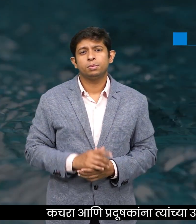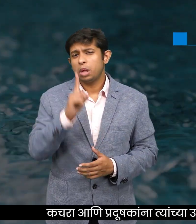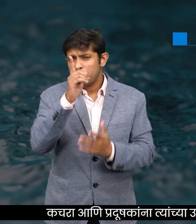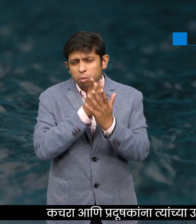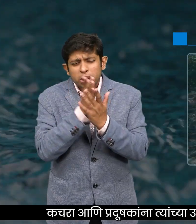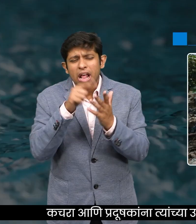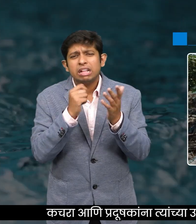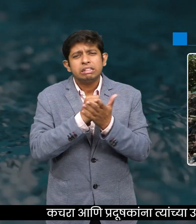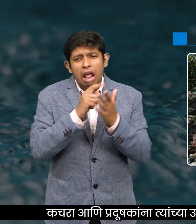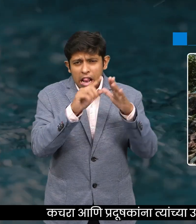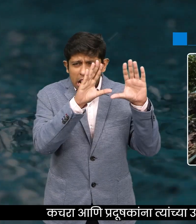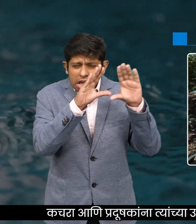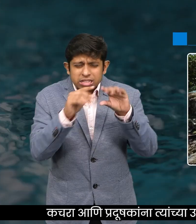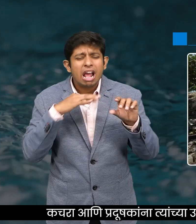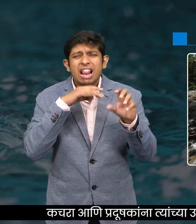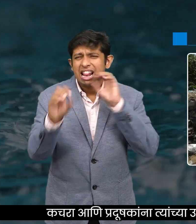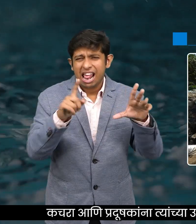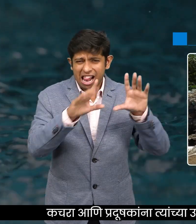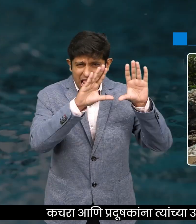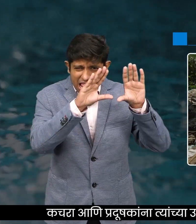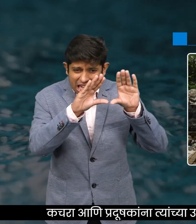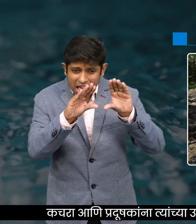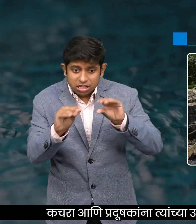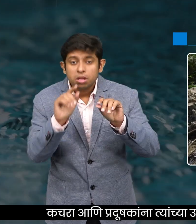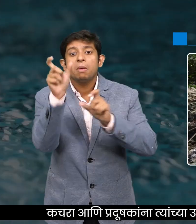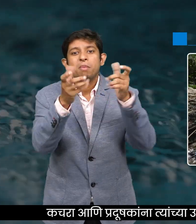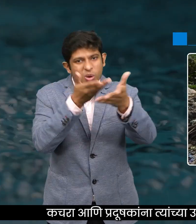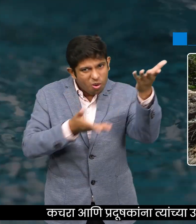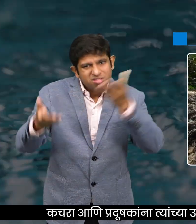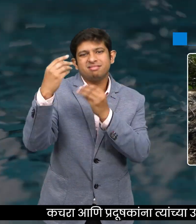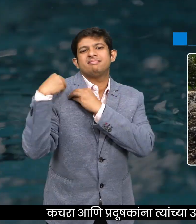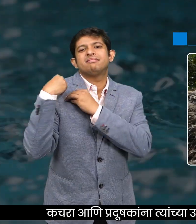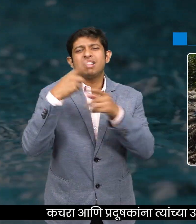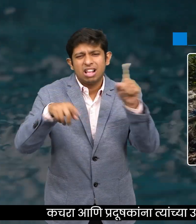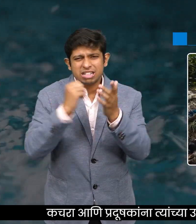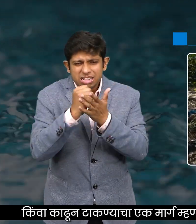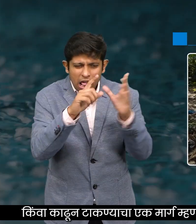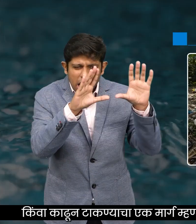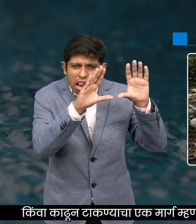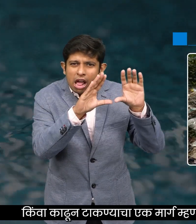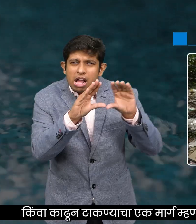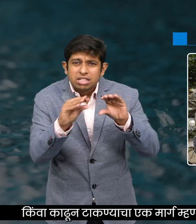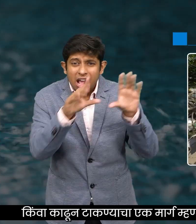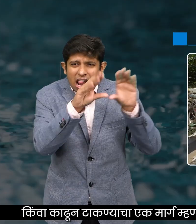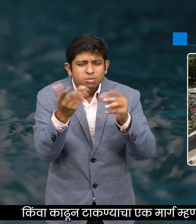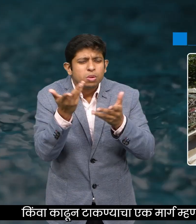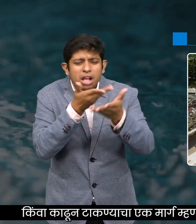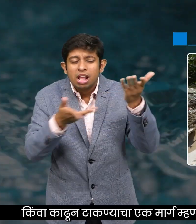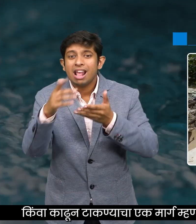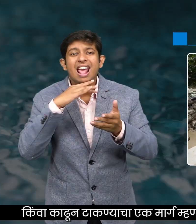कचरा आणि प्रदूषकांना त्यांच्या उगमस्थानापासून कमीत कमी करण्याचा किंवा काढून टाकण्याचा एक